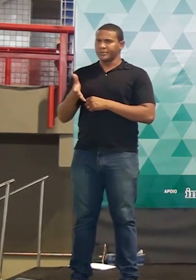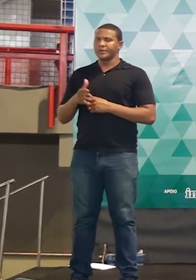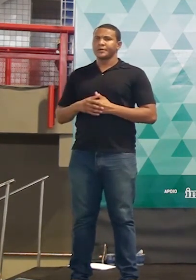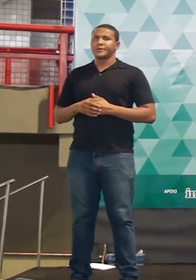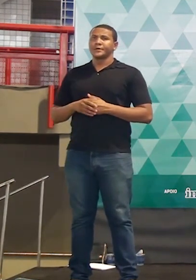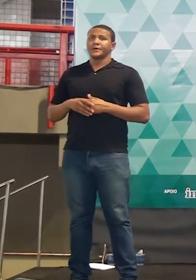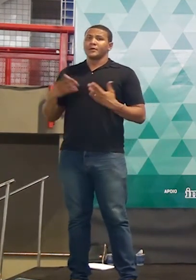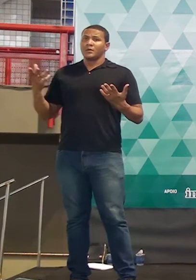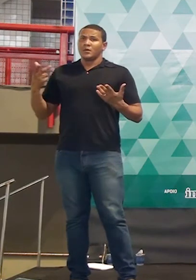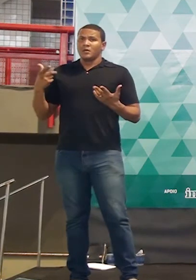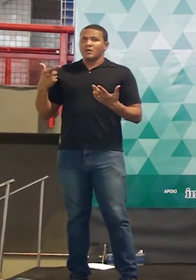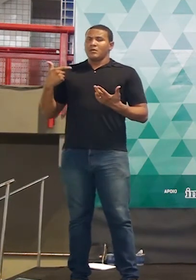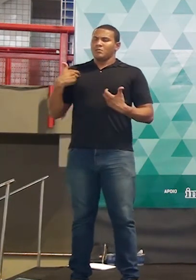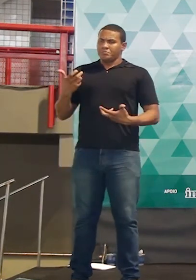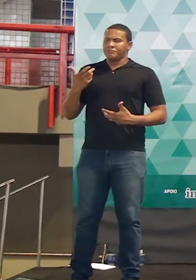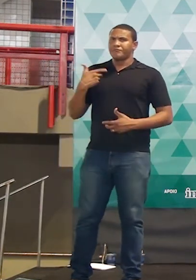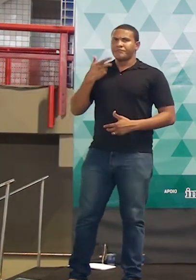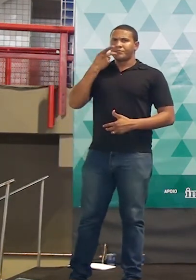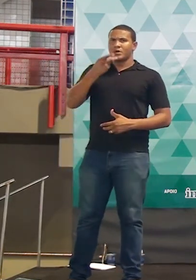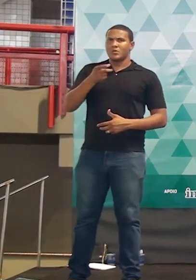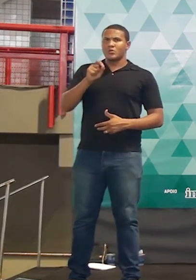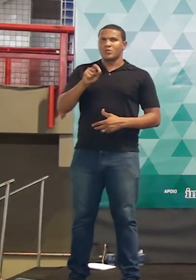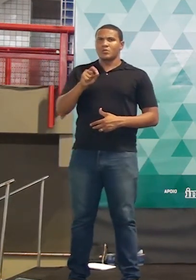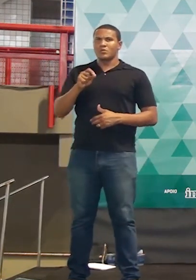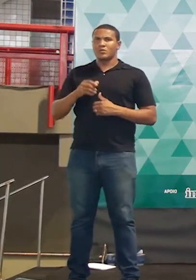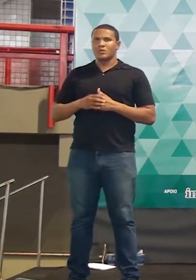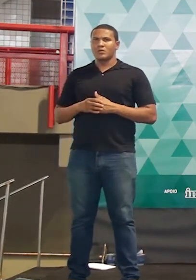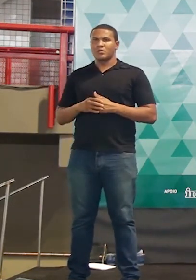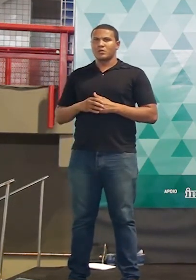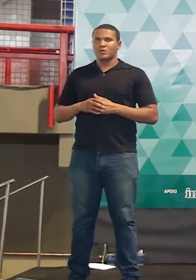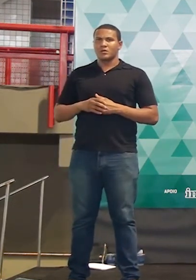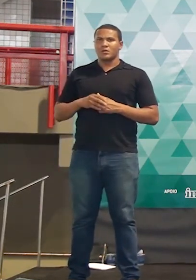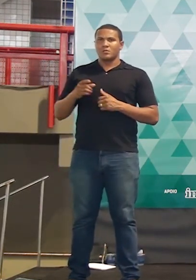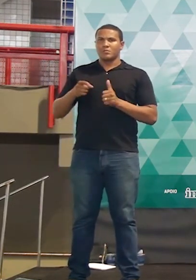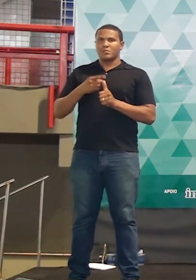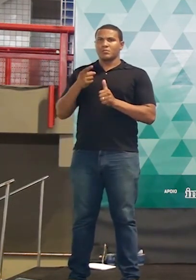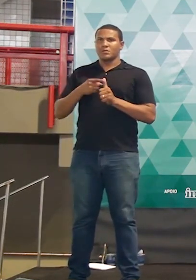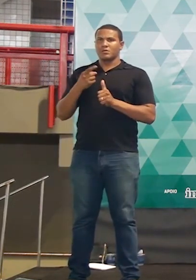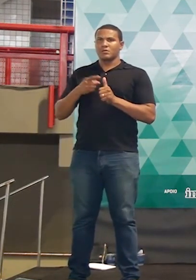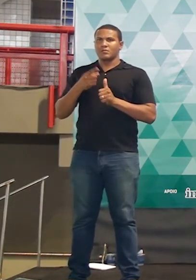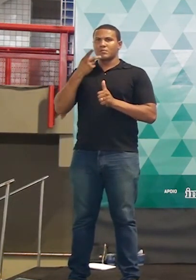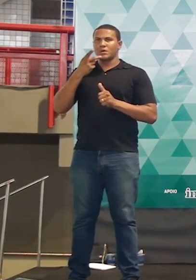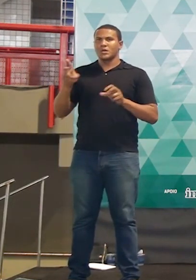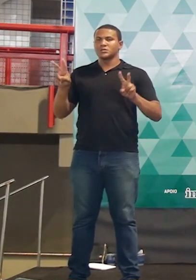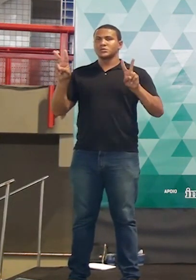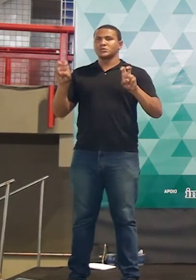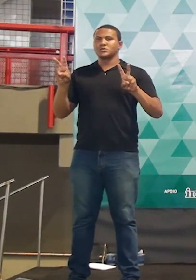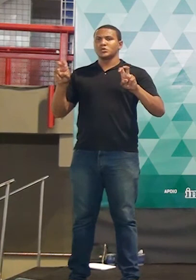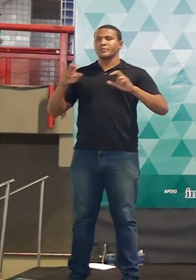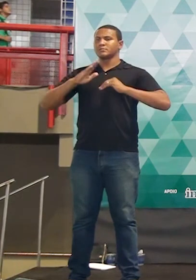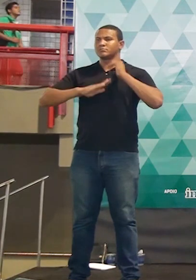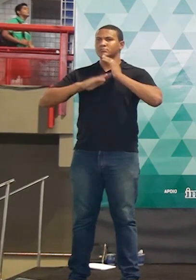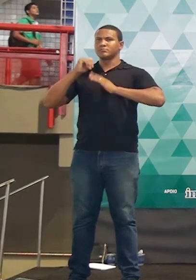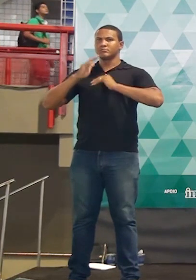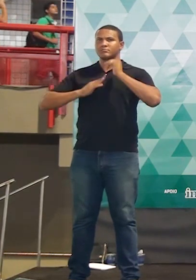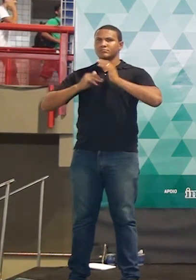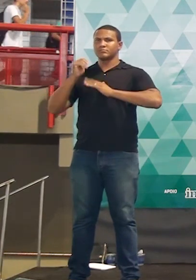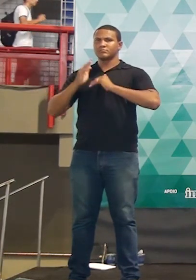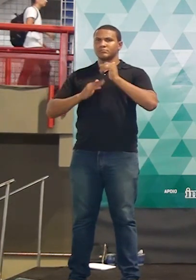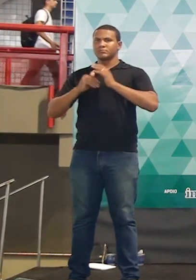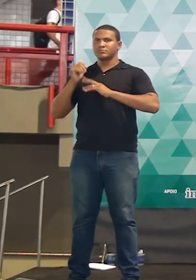gostaria de dizer que esse nosso primeiro encontro nós vamos falar sobre as competências do Enem, que